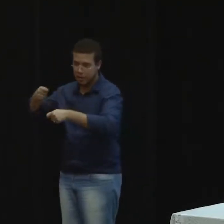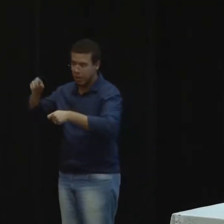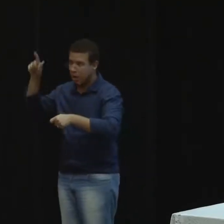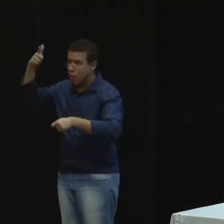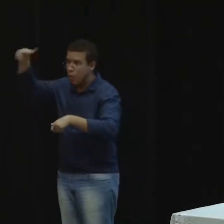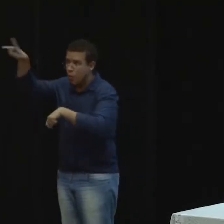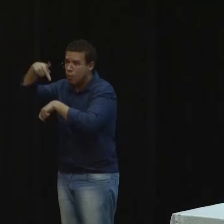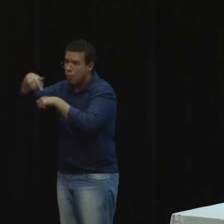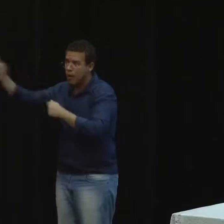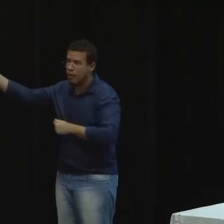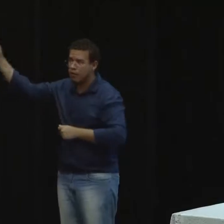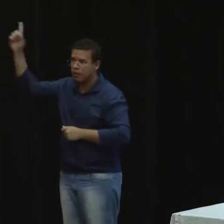sinais.